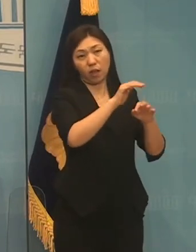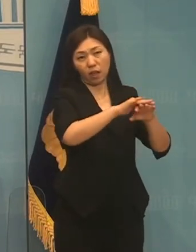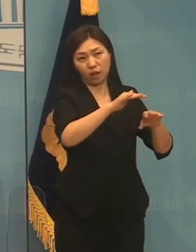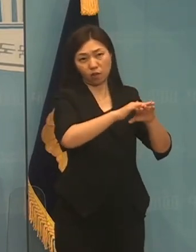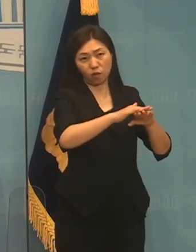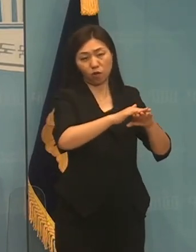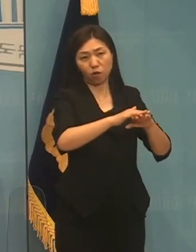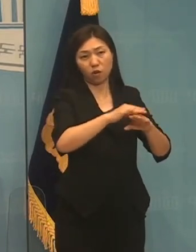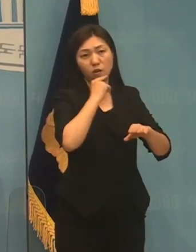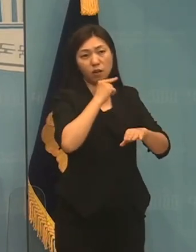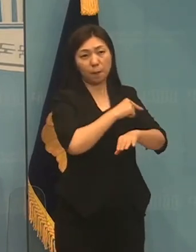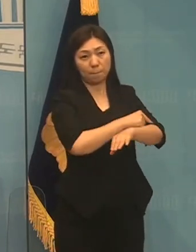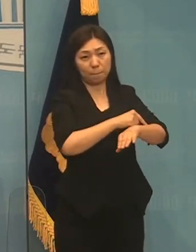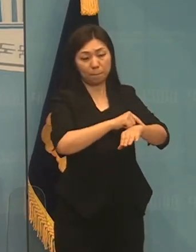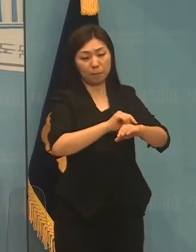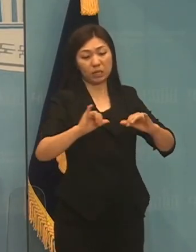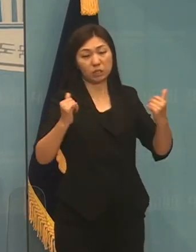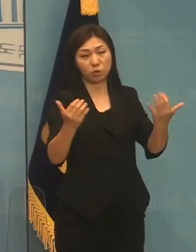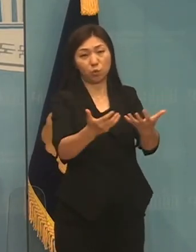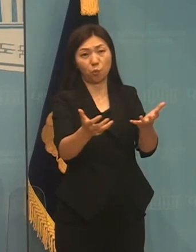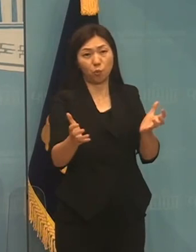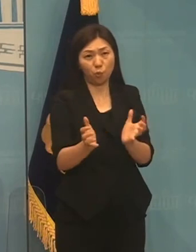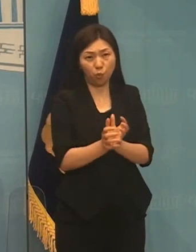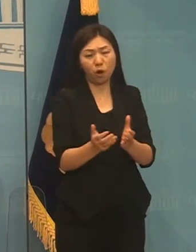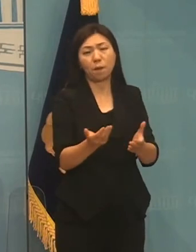민족 중흥의 위협을 줄 것인가